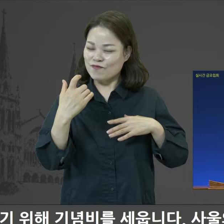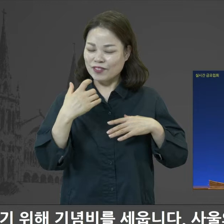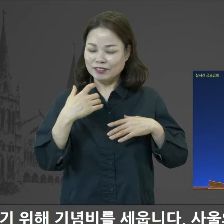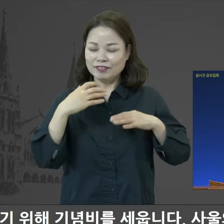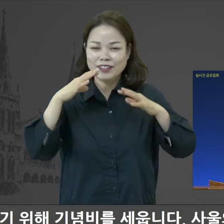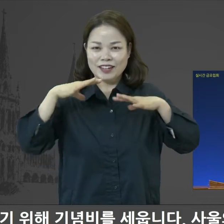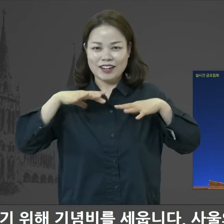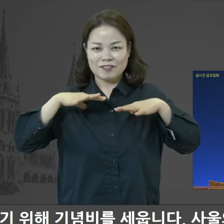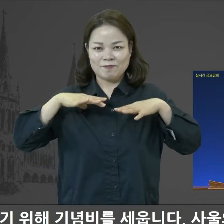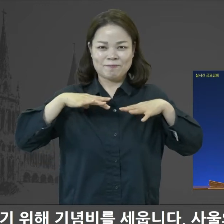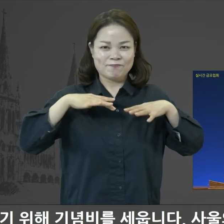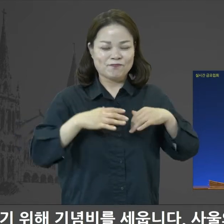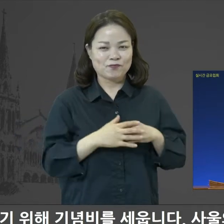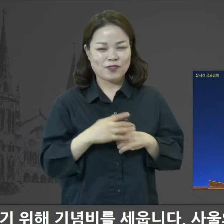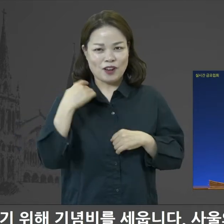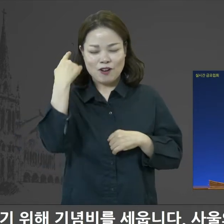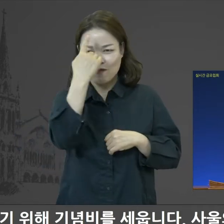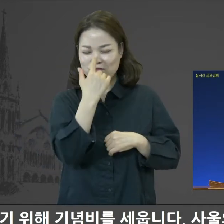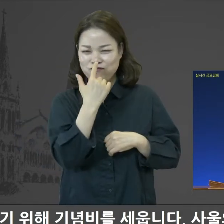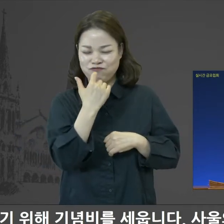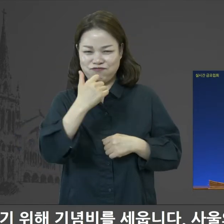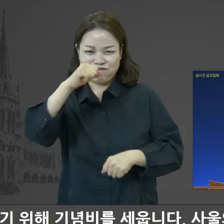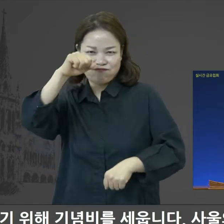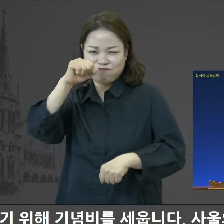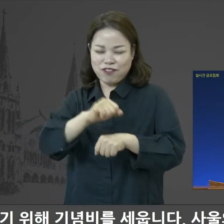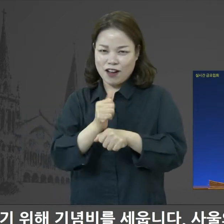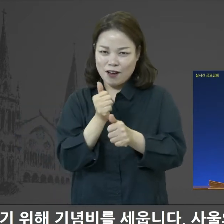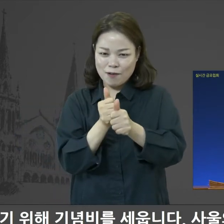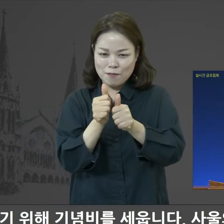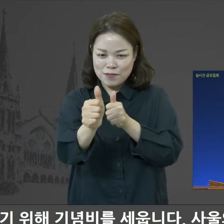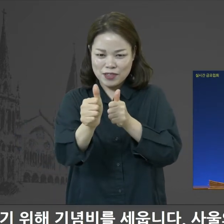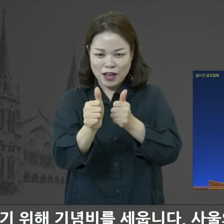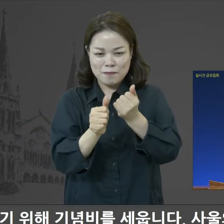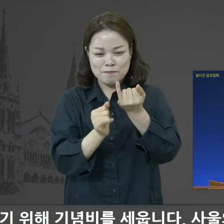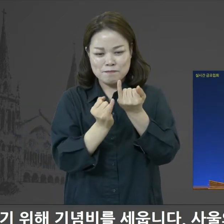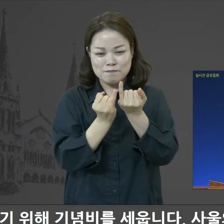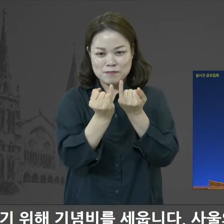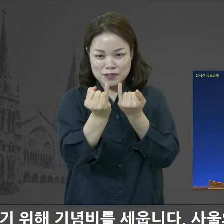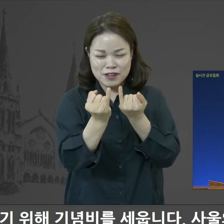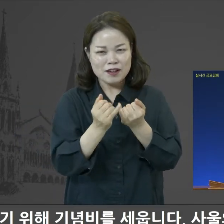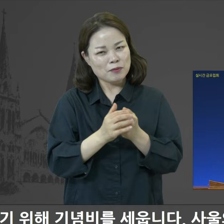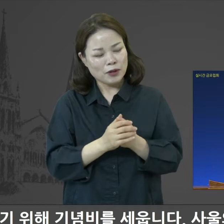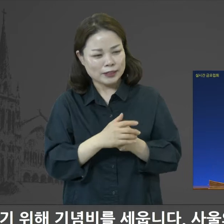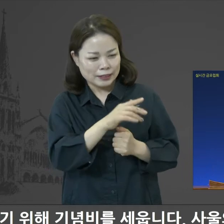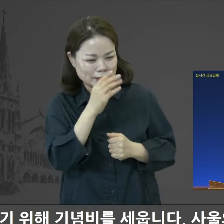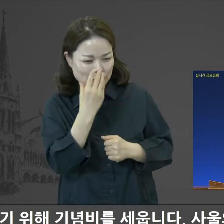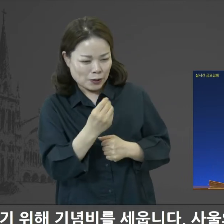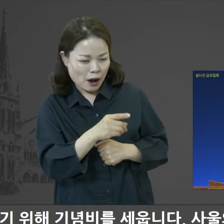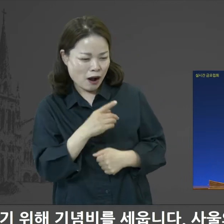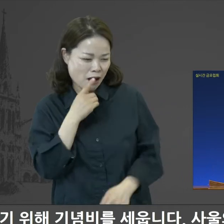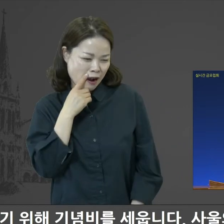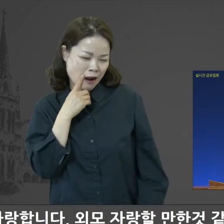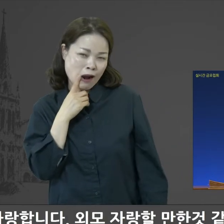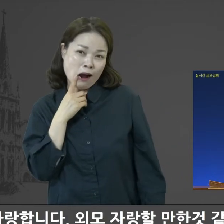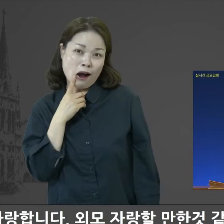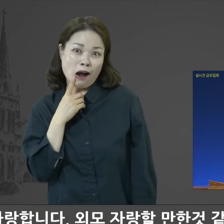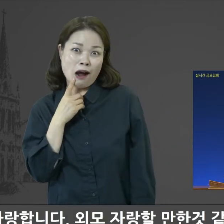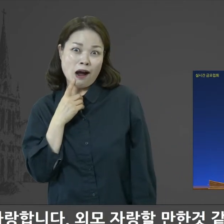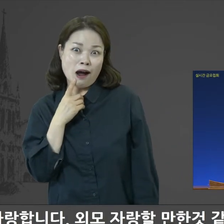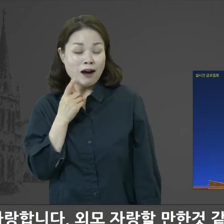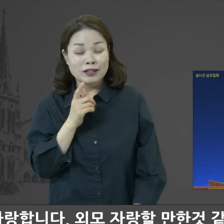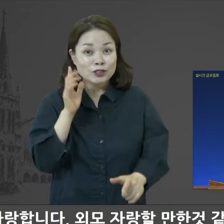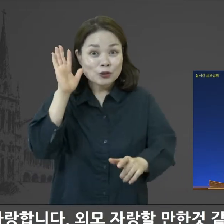같아요. 이렇게 정말 잘생기신 분들, 이런 분들 보면 다른 사람들이 그거 보고 부러워한, 점점 이